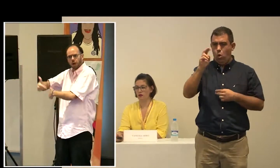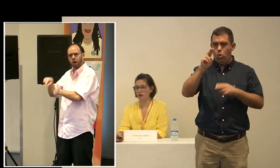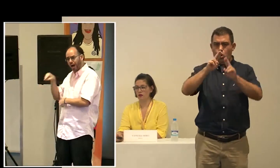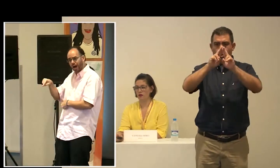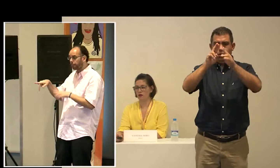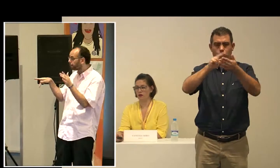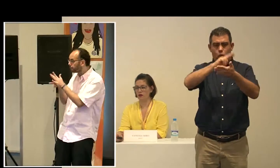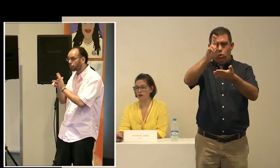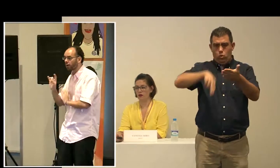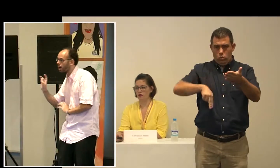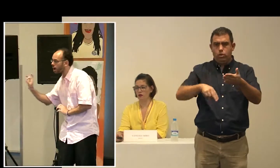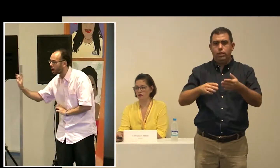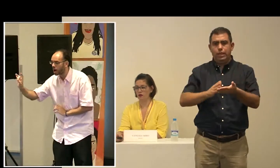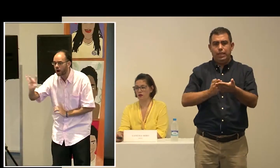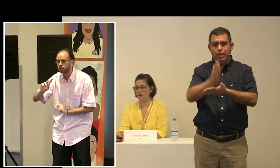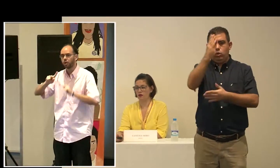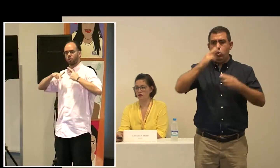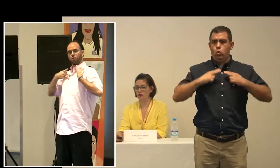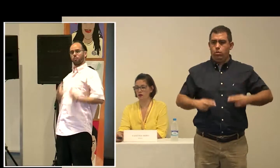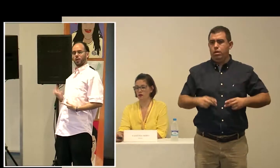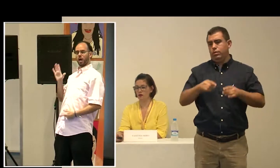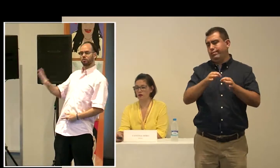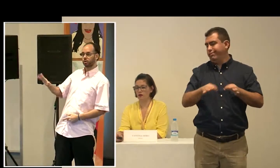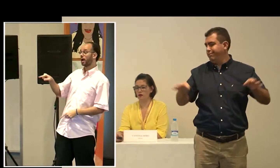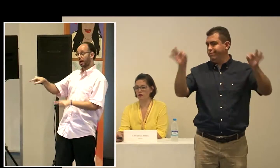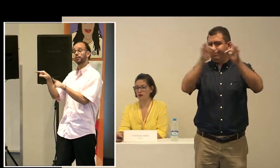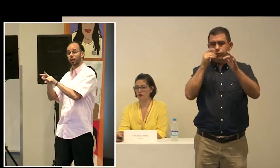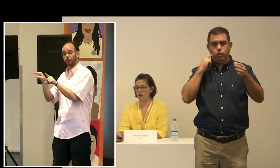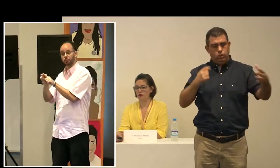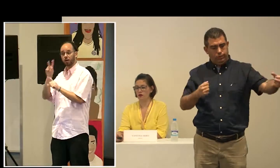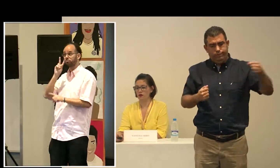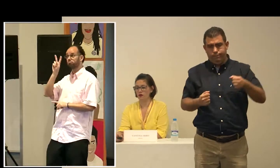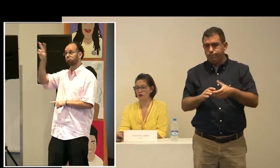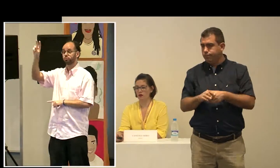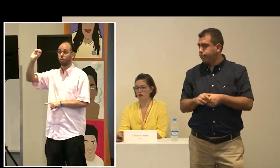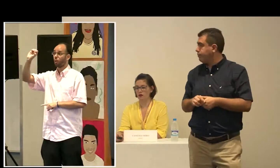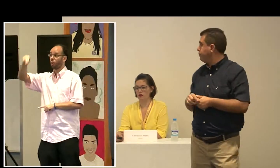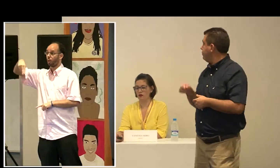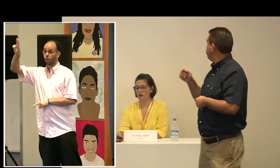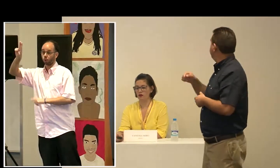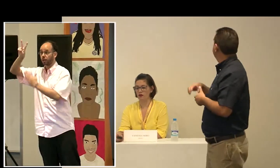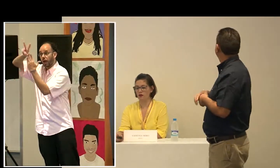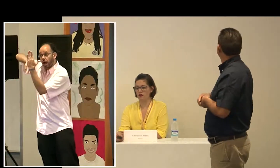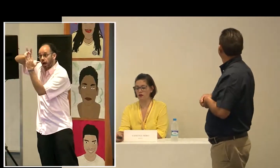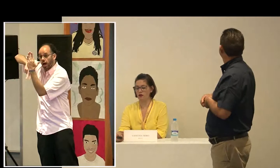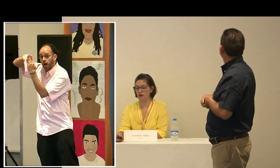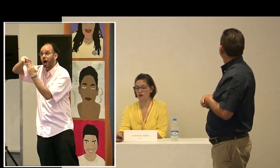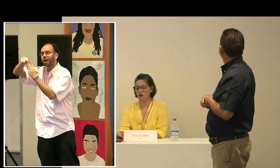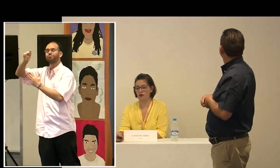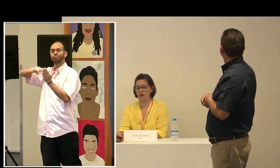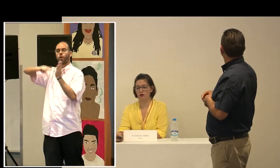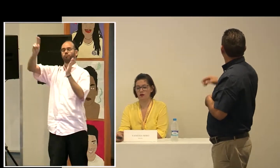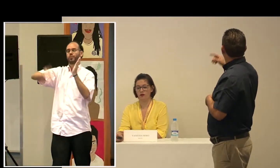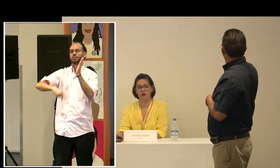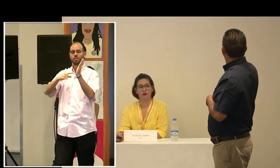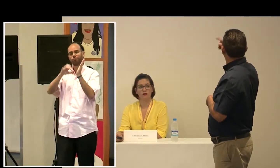nós consigamos trabalhar de forma autônoma, para que nós consigamos esse empoderamento por meio da comunidade surda.